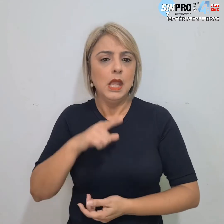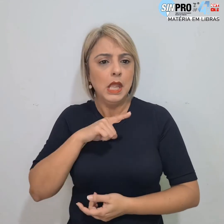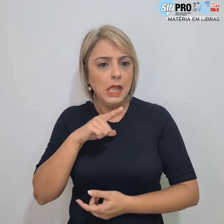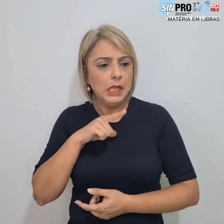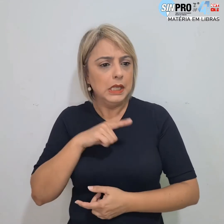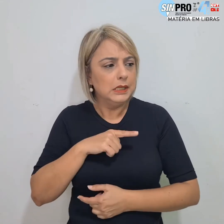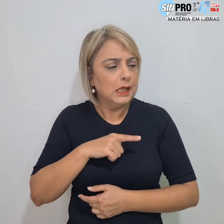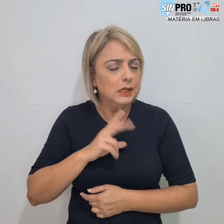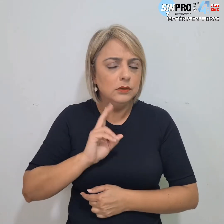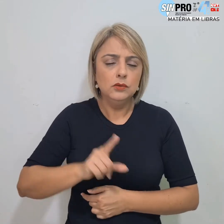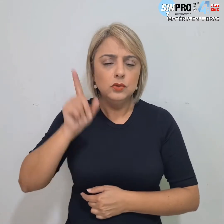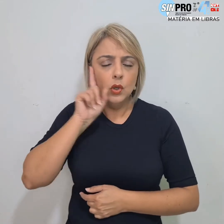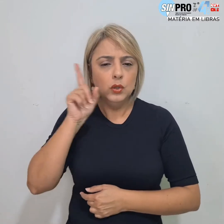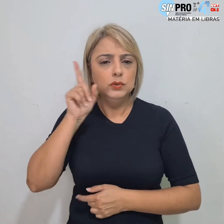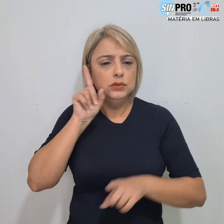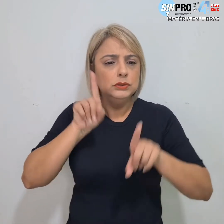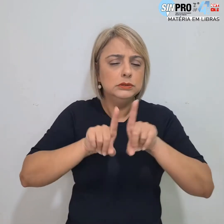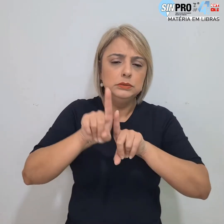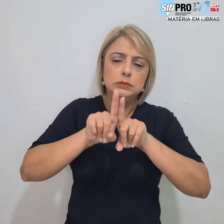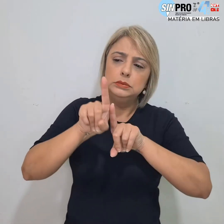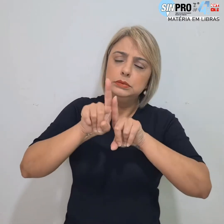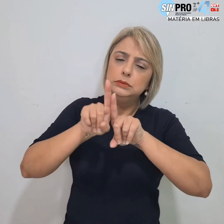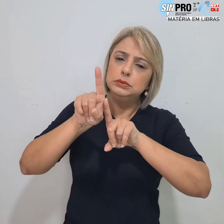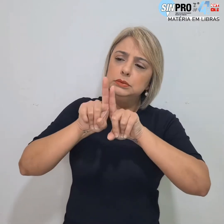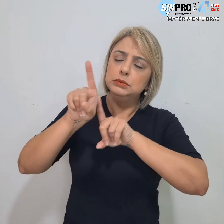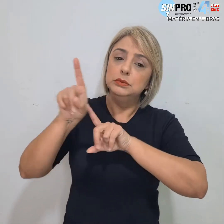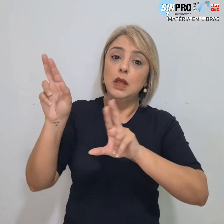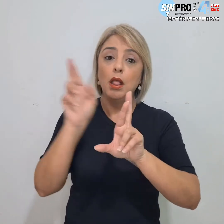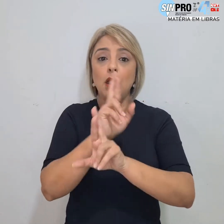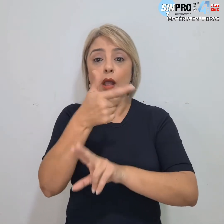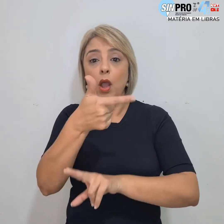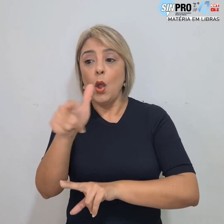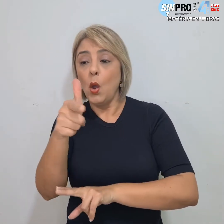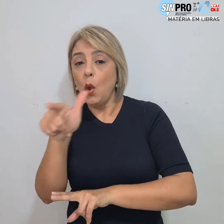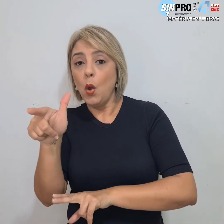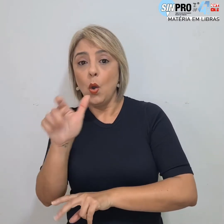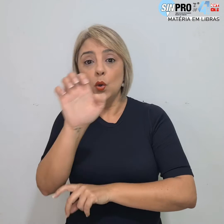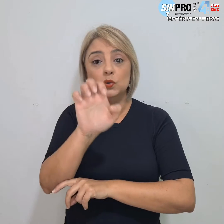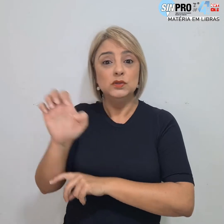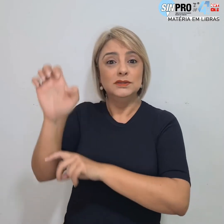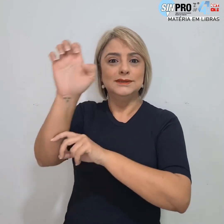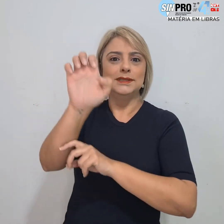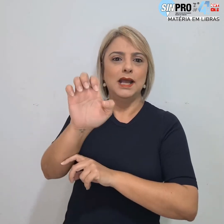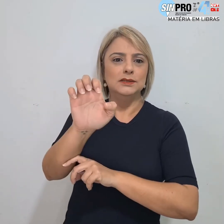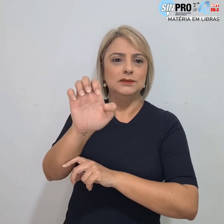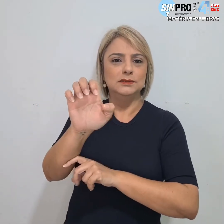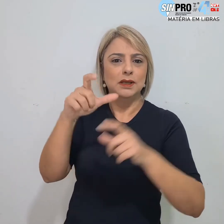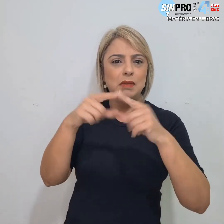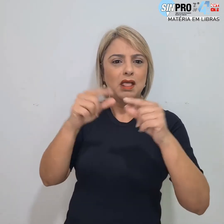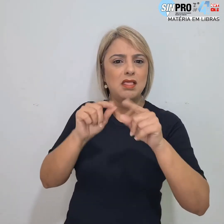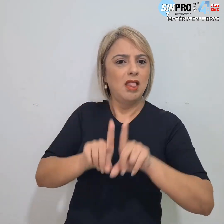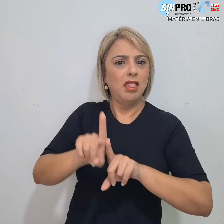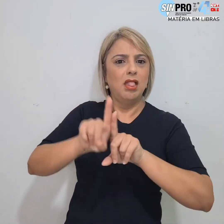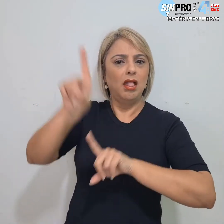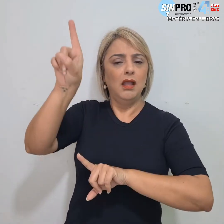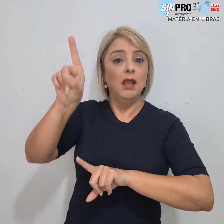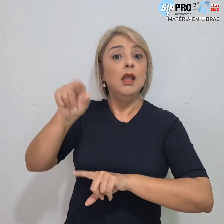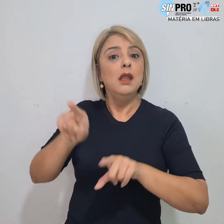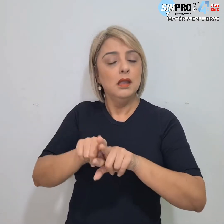batido sucessivos recordes em relação a outras unidades da federação e a outros países, a ponto